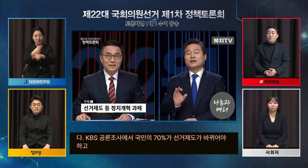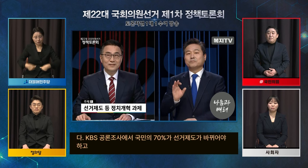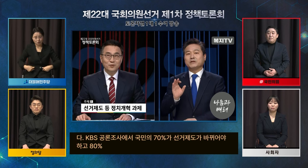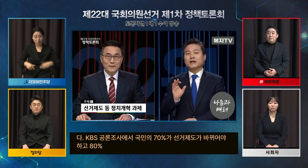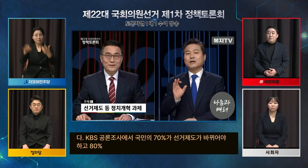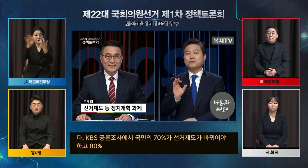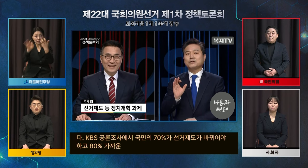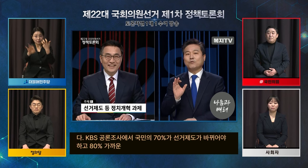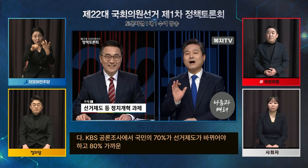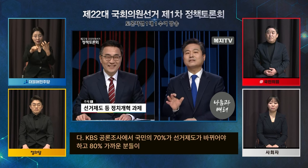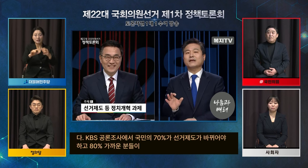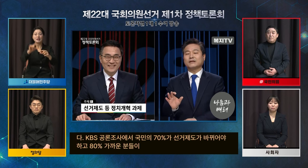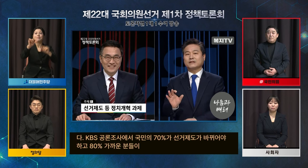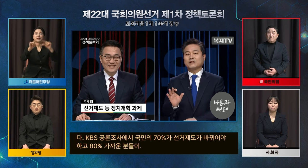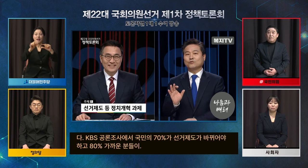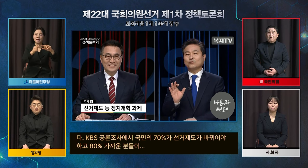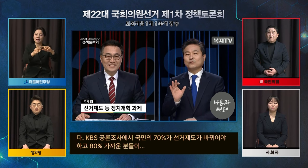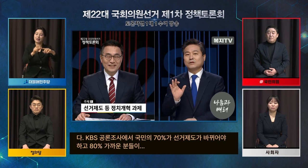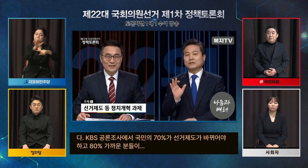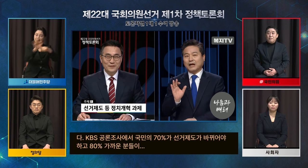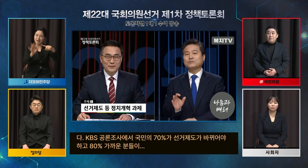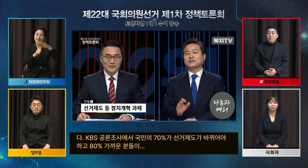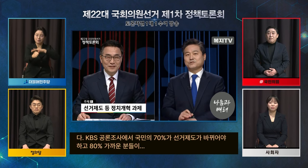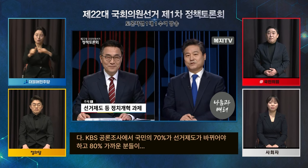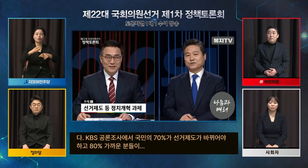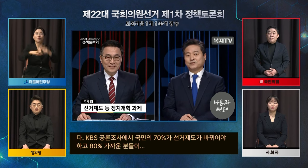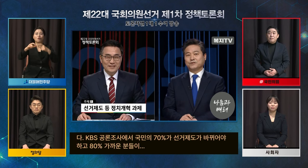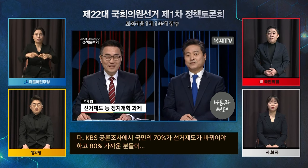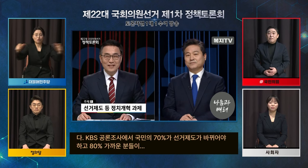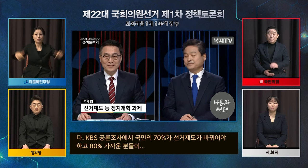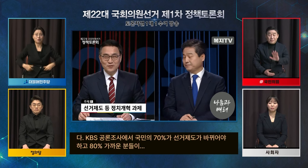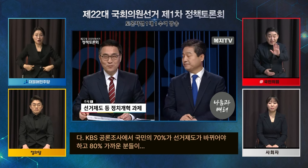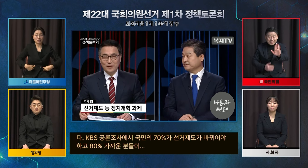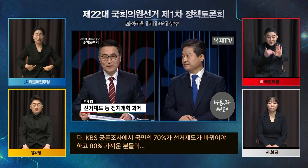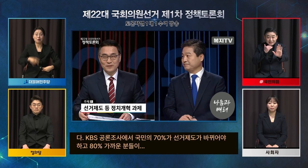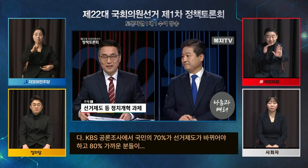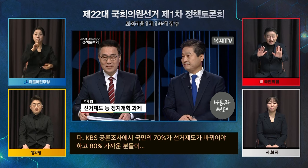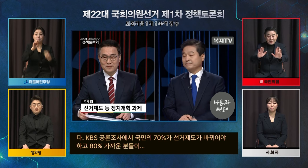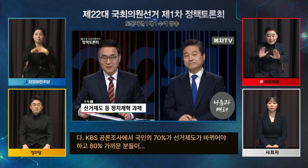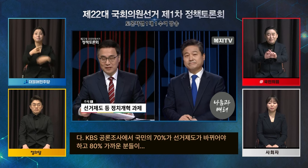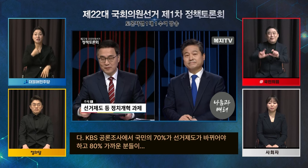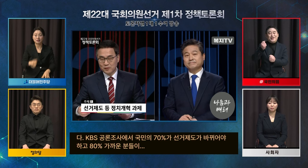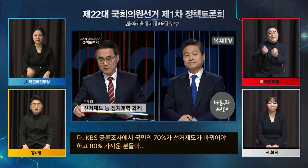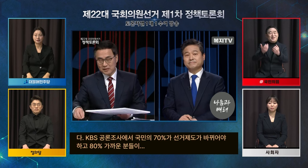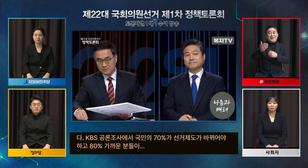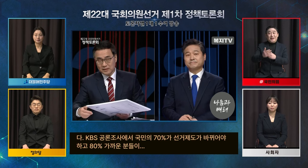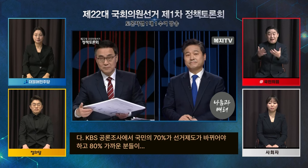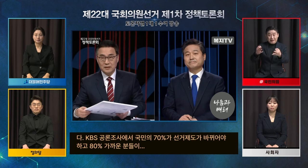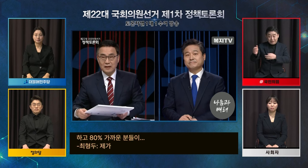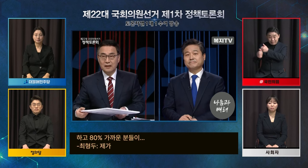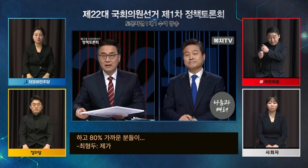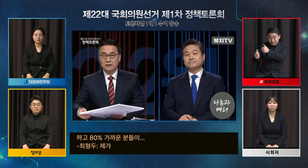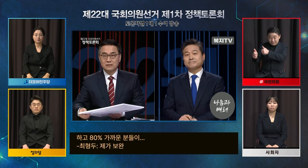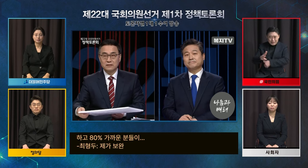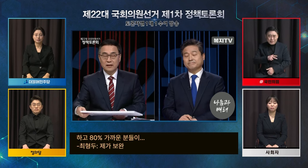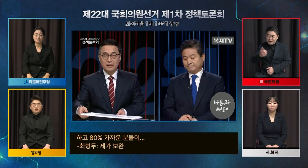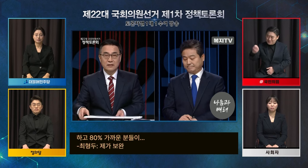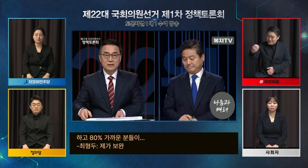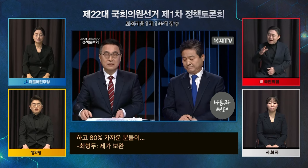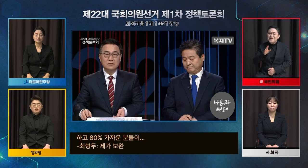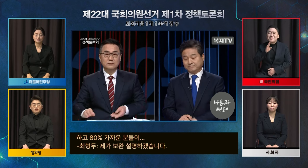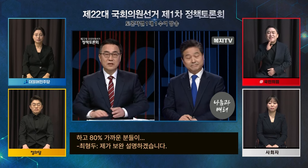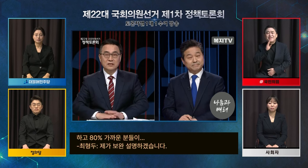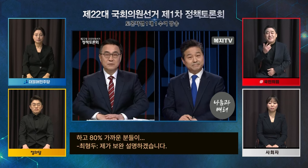비례대표제를 확대해야 된다고 답을 하셨어요. 제가 이제 좀 보완 설명을 하겠습니다. 김혜무 기원 말씀이 맞습니다. 그런데